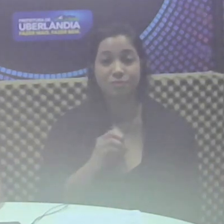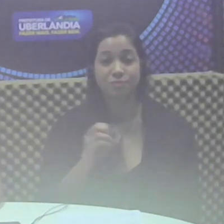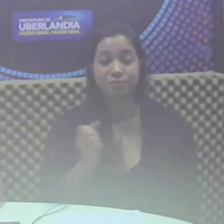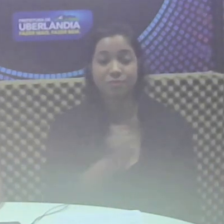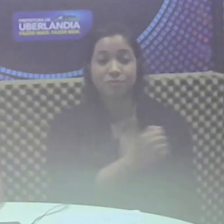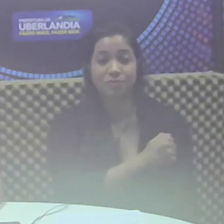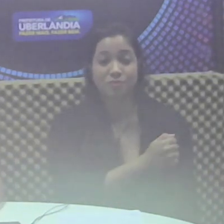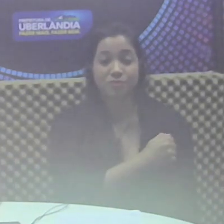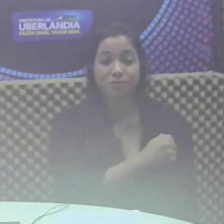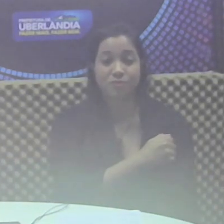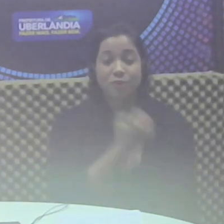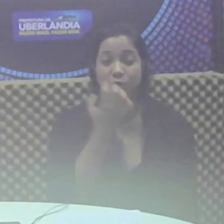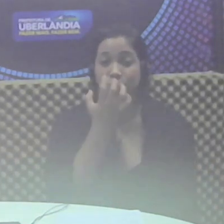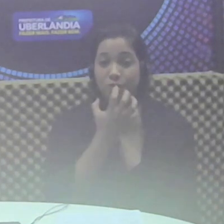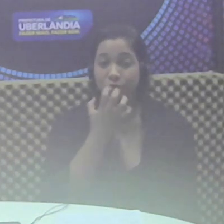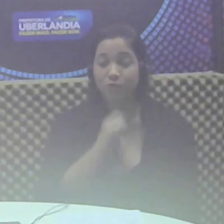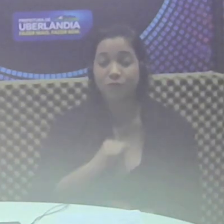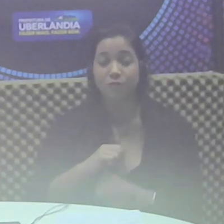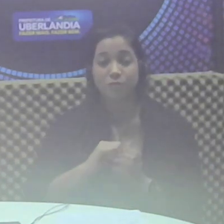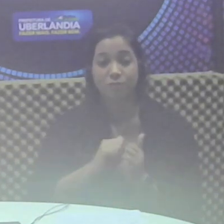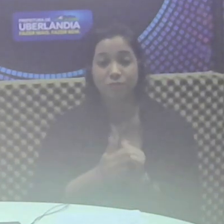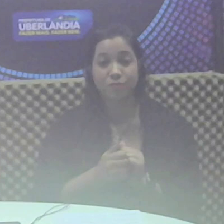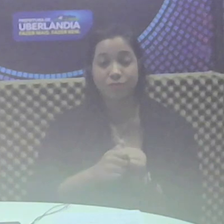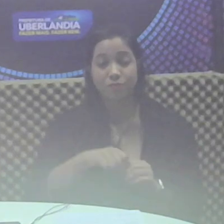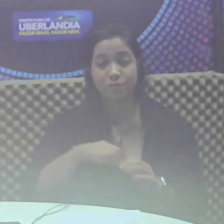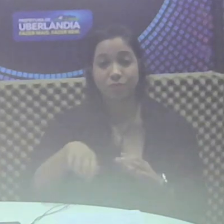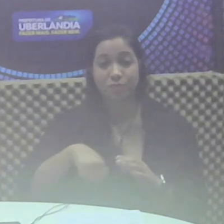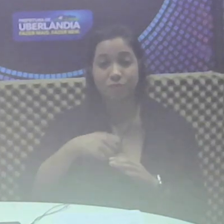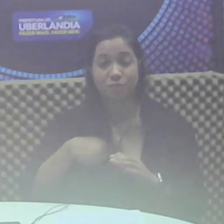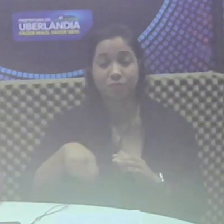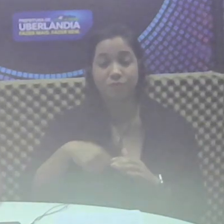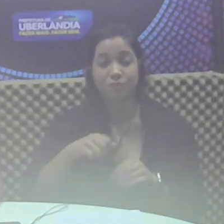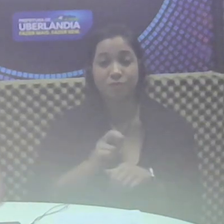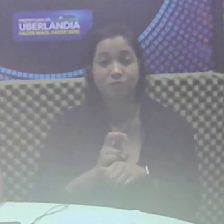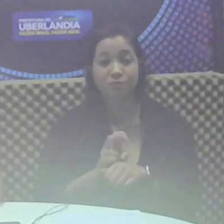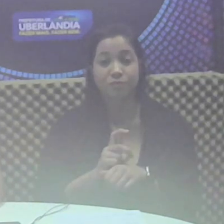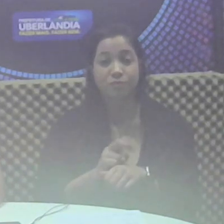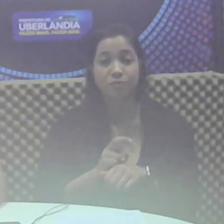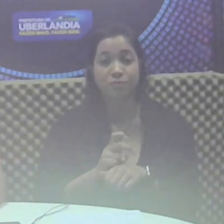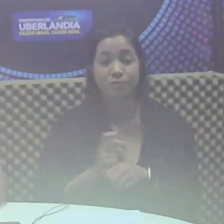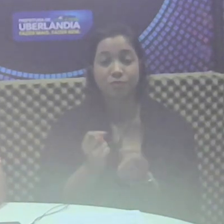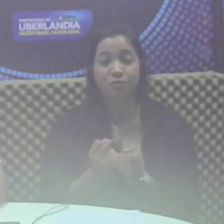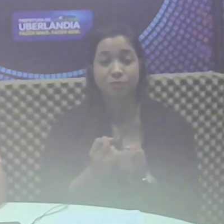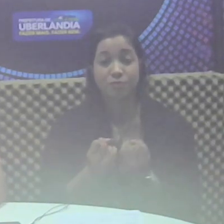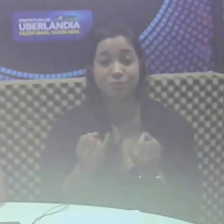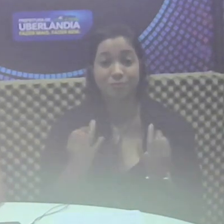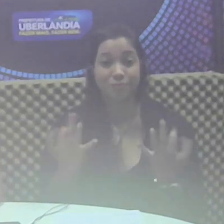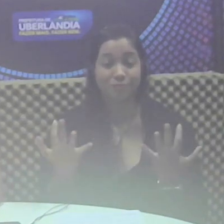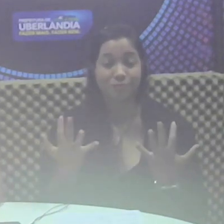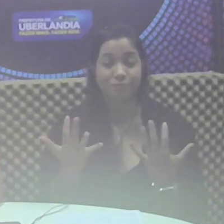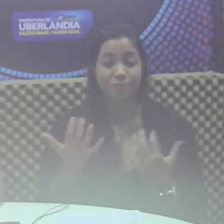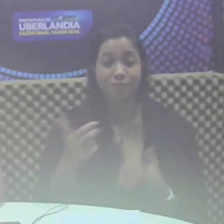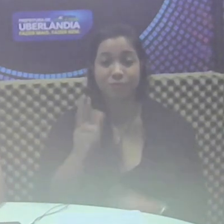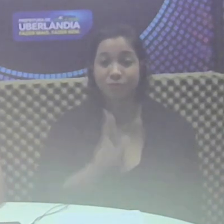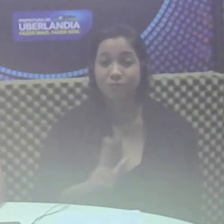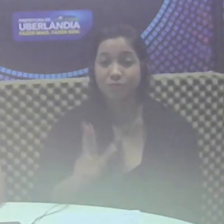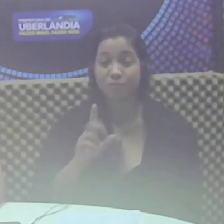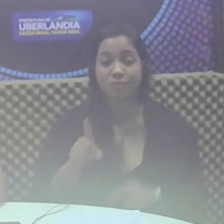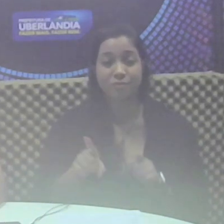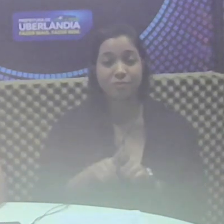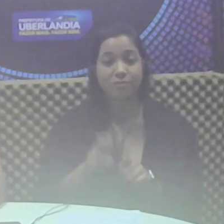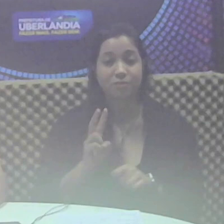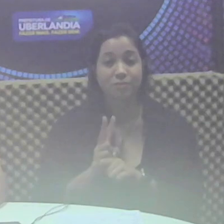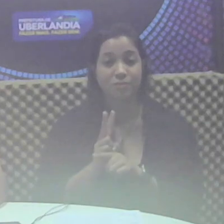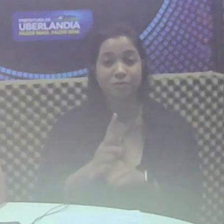crianças e adolescentes? Tem esporte, música, oficina de mini-chef, robótica e muito mais. E